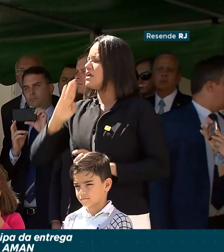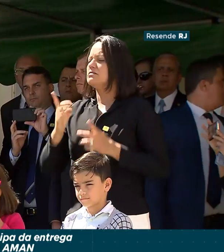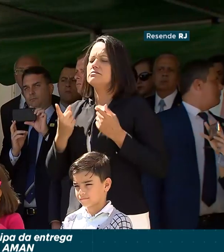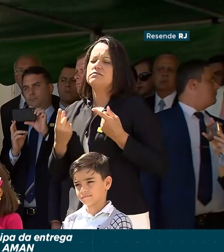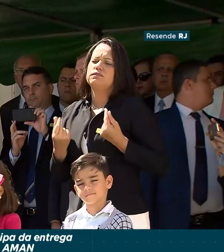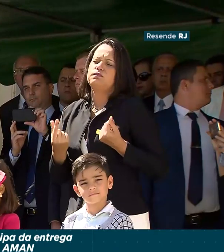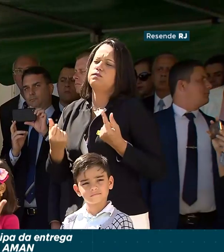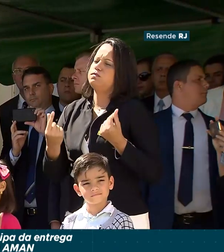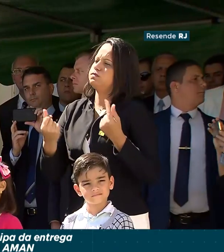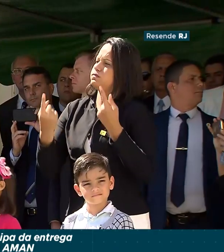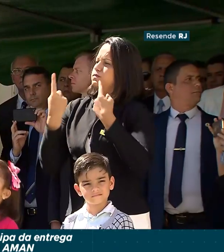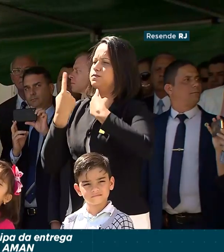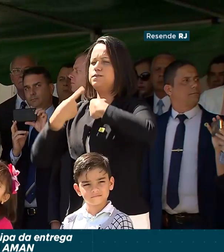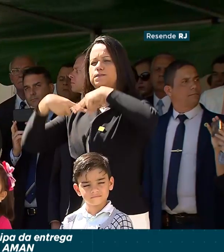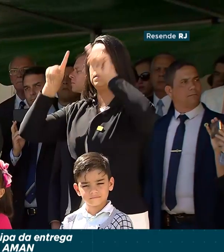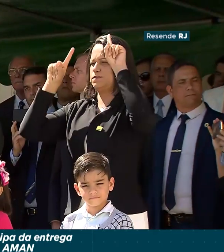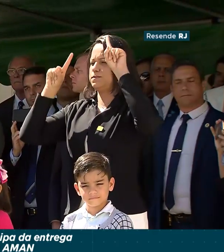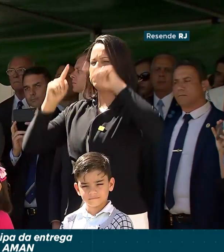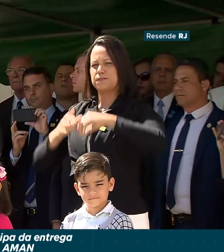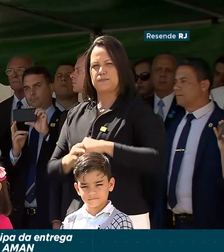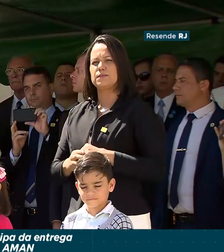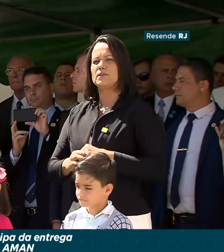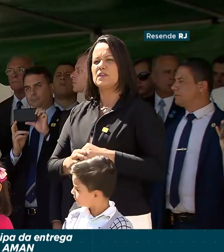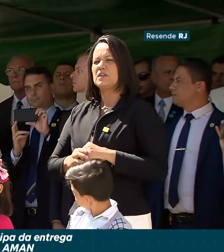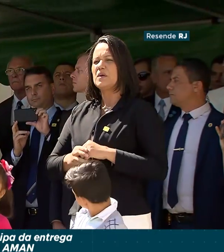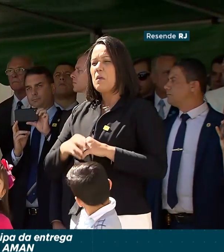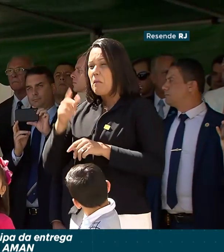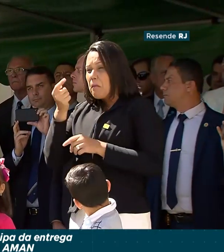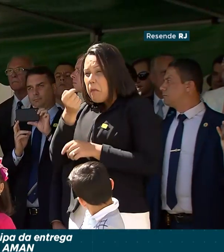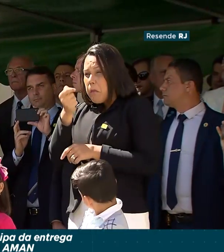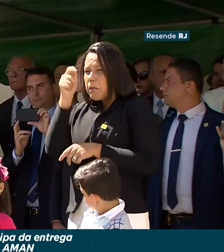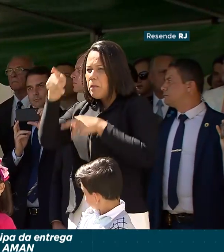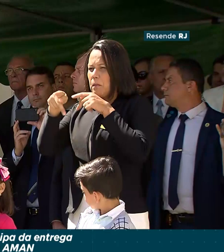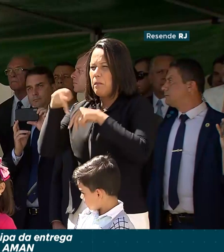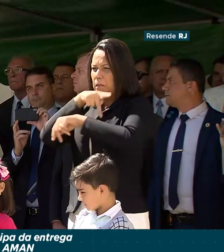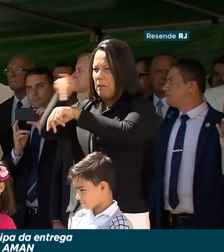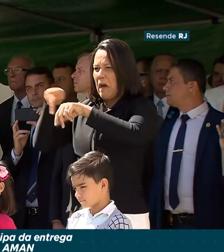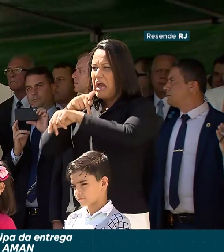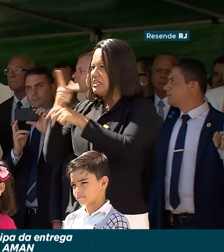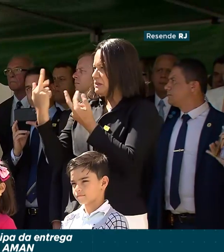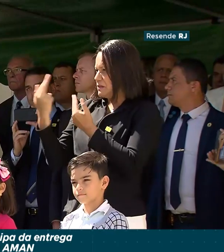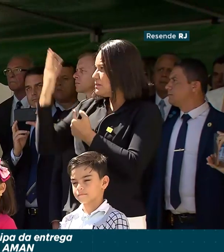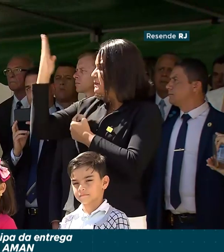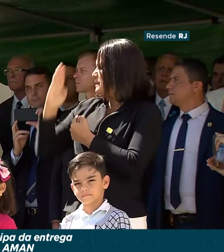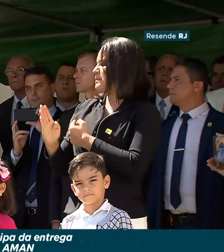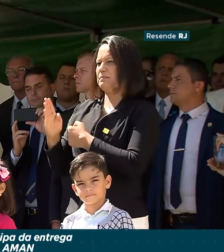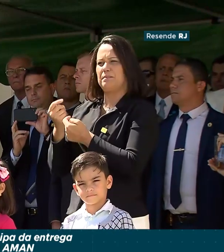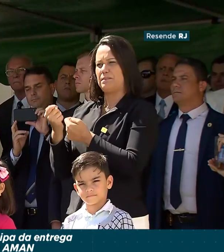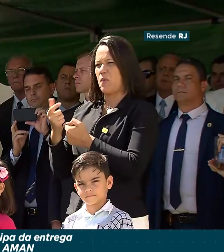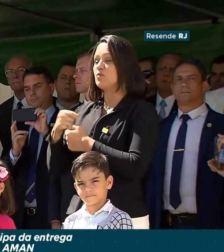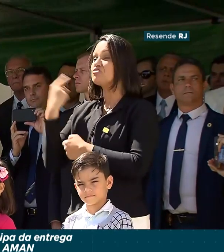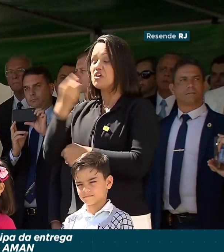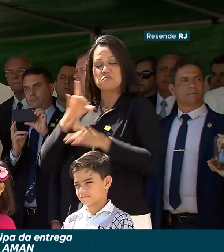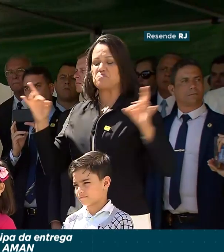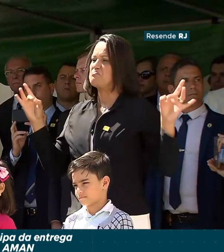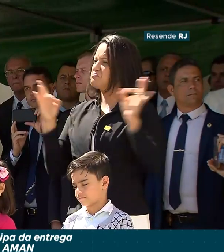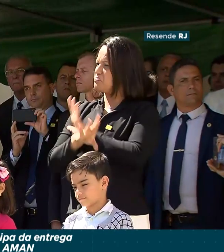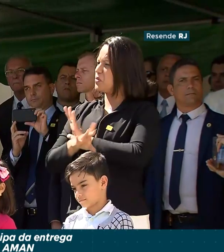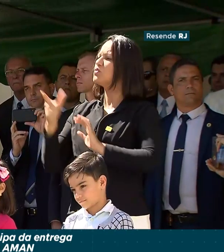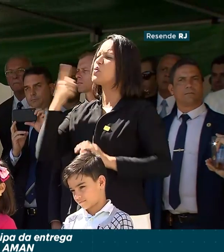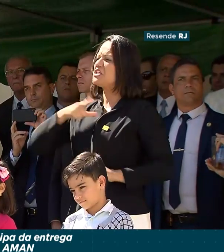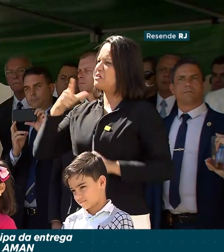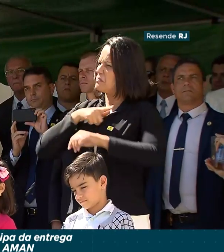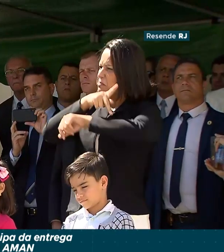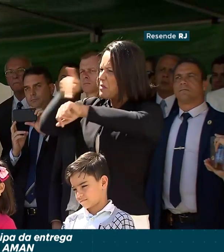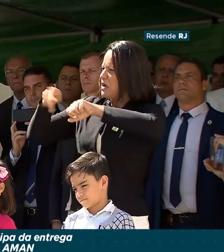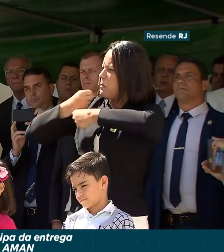riquíssimo. Pouquíssimos ou raros países que têm o que nós temos. Nós temos tudo para ser uma grande